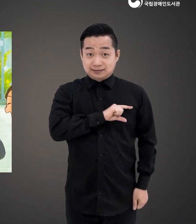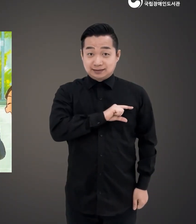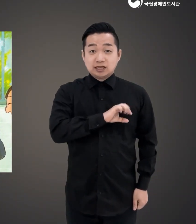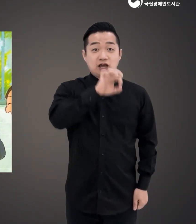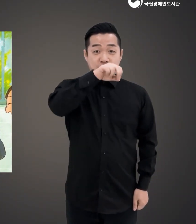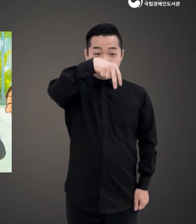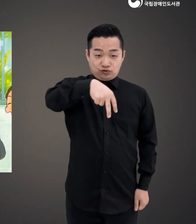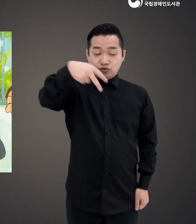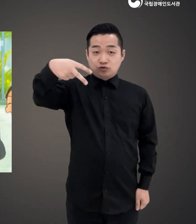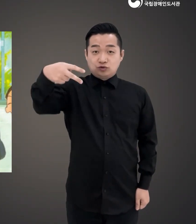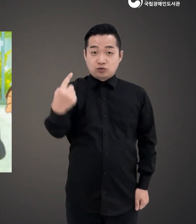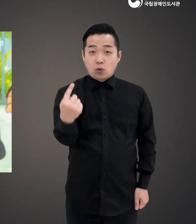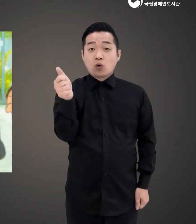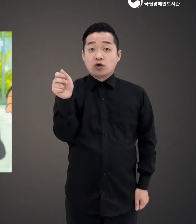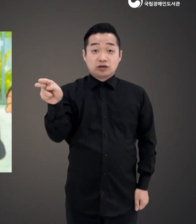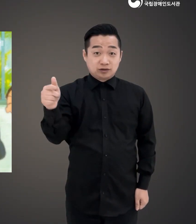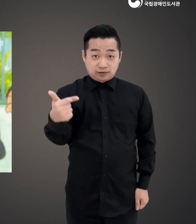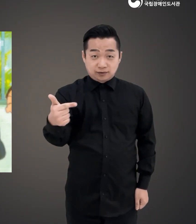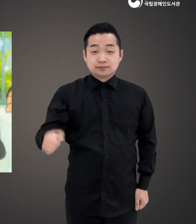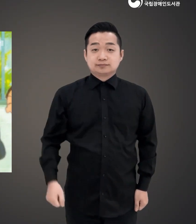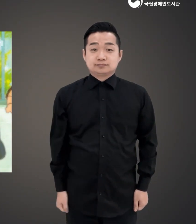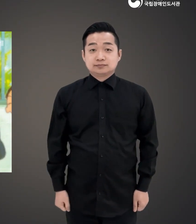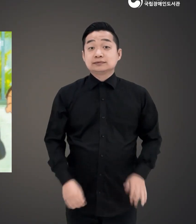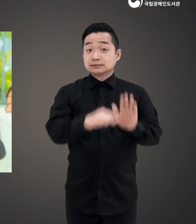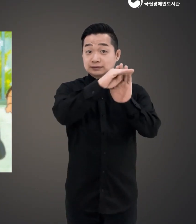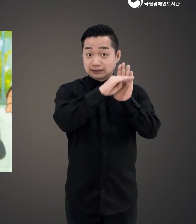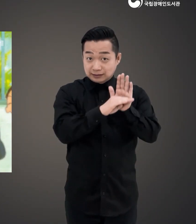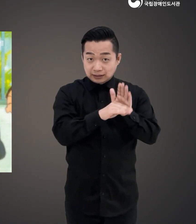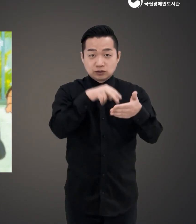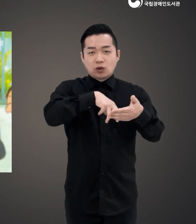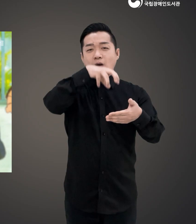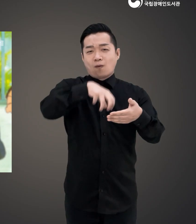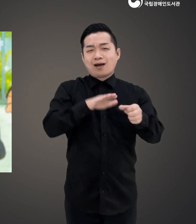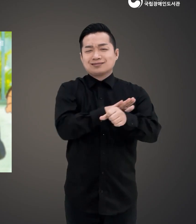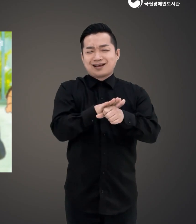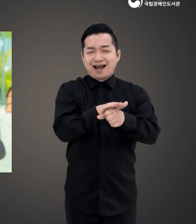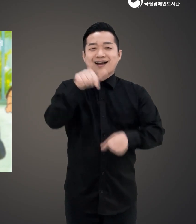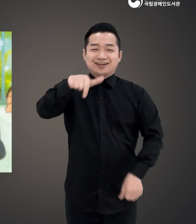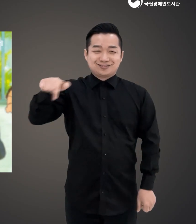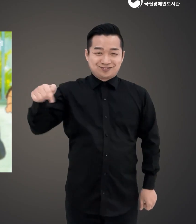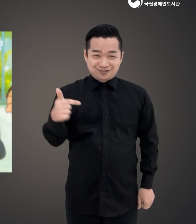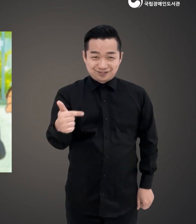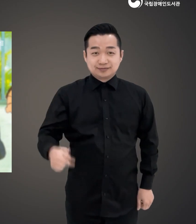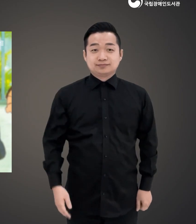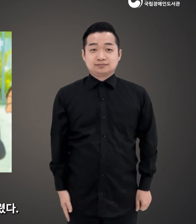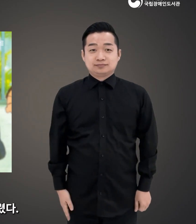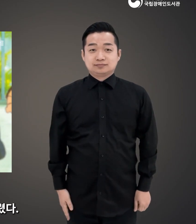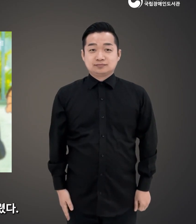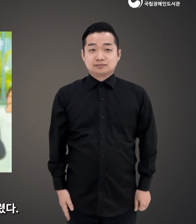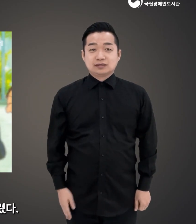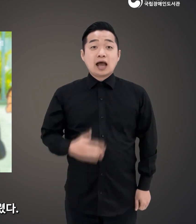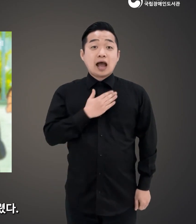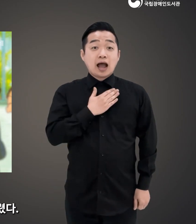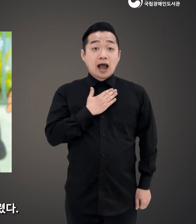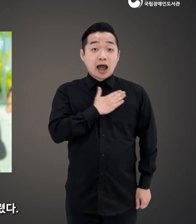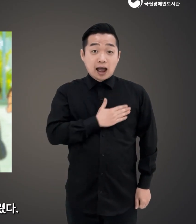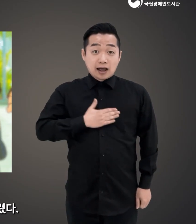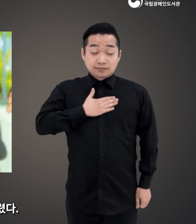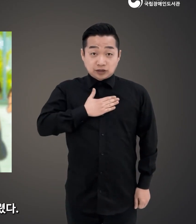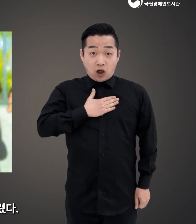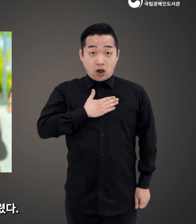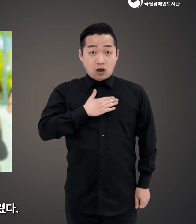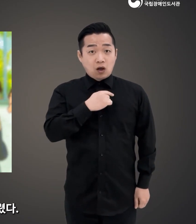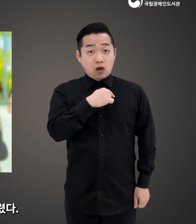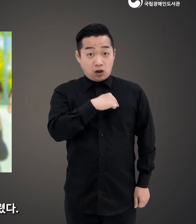이름 유도현. 등급 도서관 사랑꾼. 감정